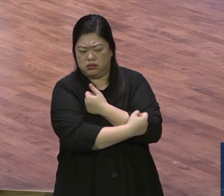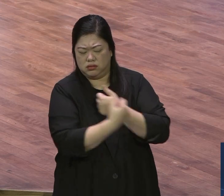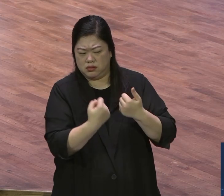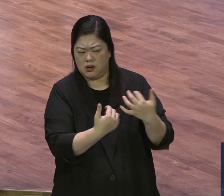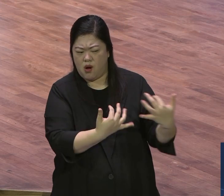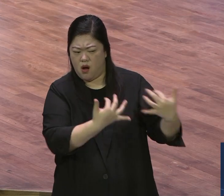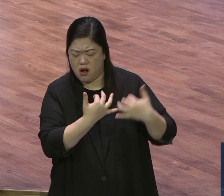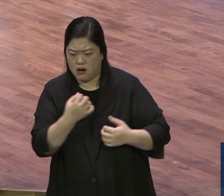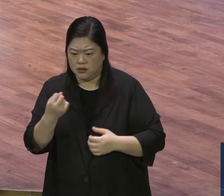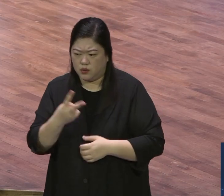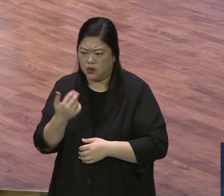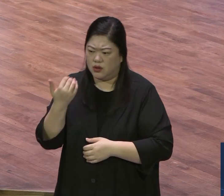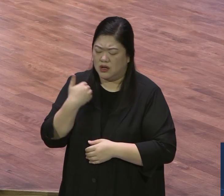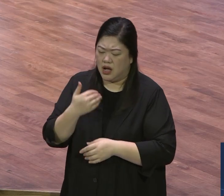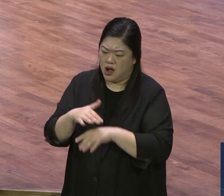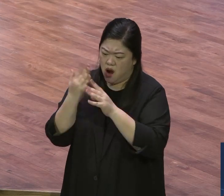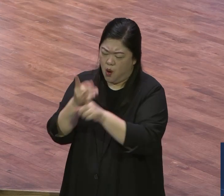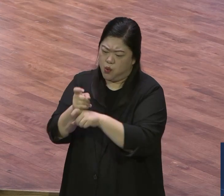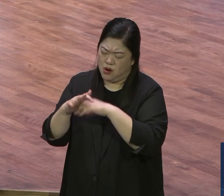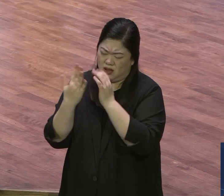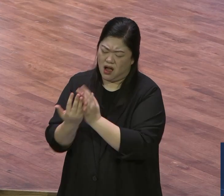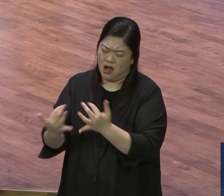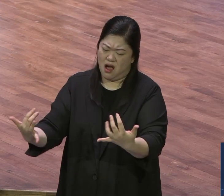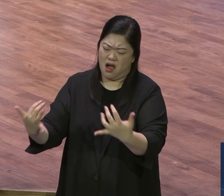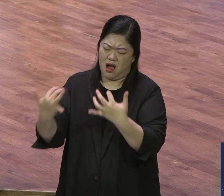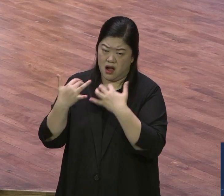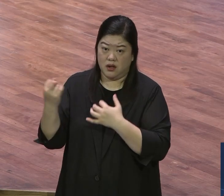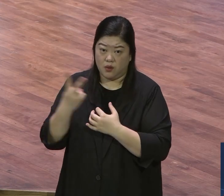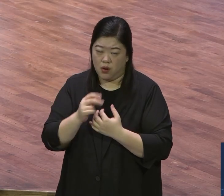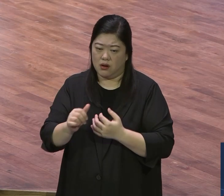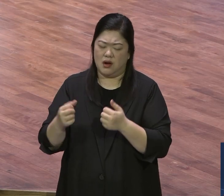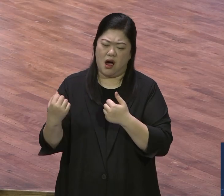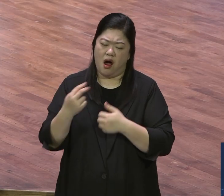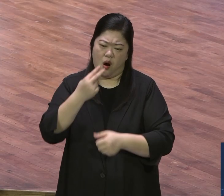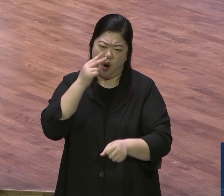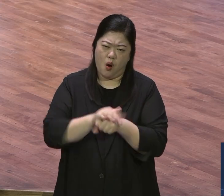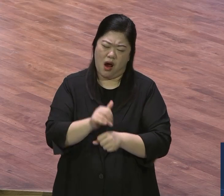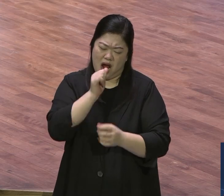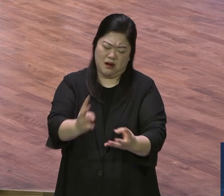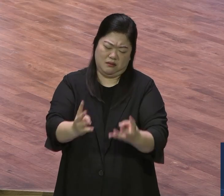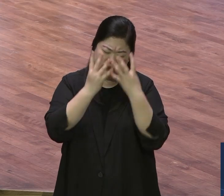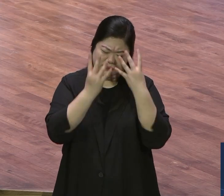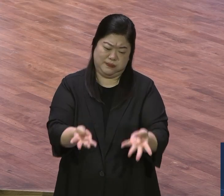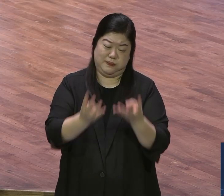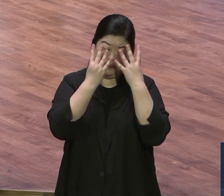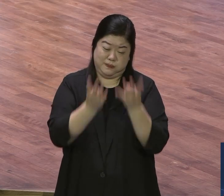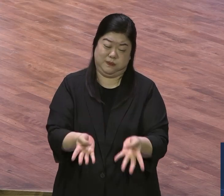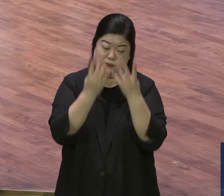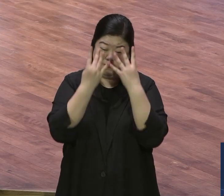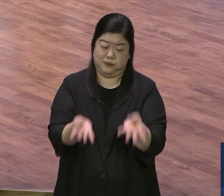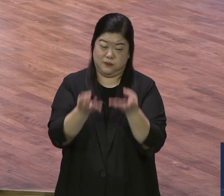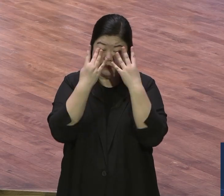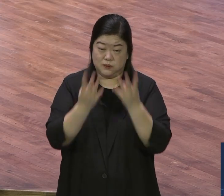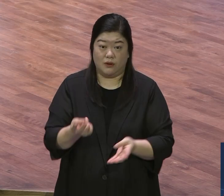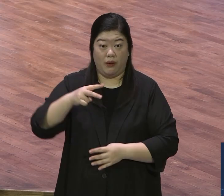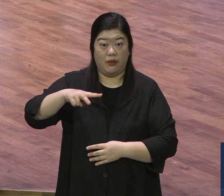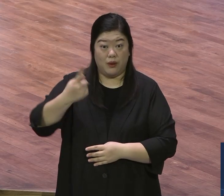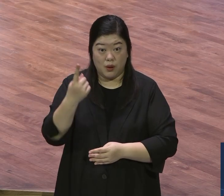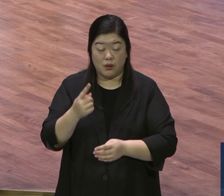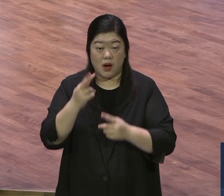어마어마한 그런 감옥을 들락날락 다 했지만 그것들이 하나도 바울을